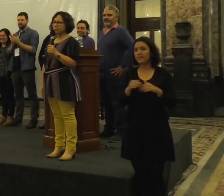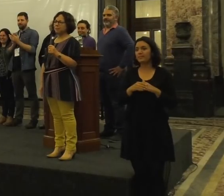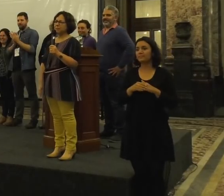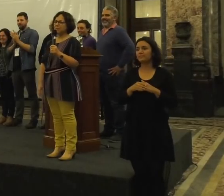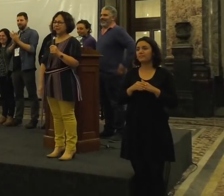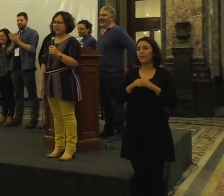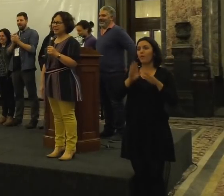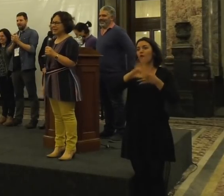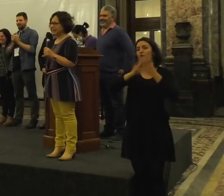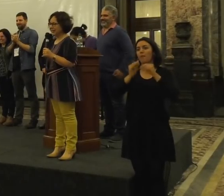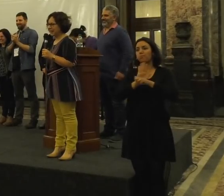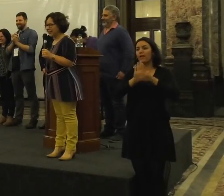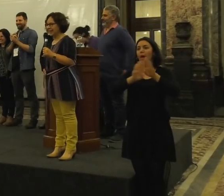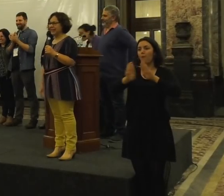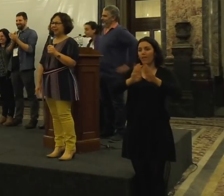portera?